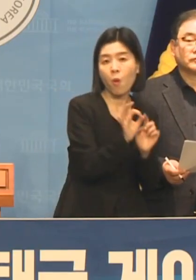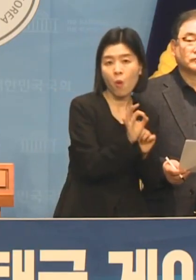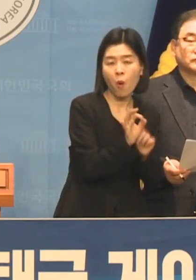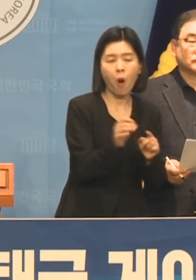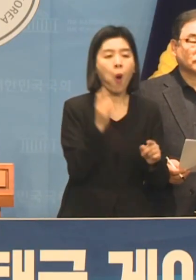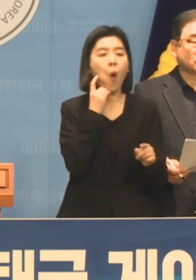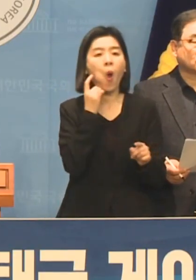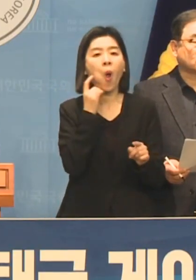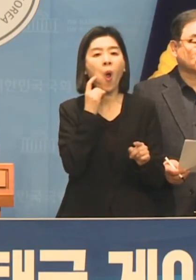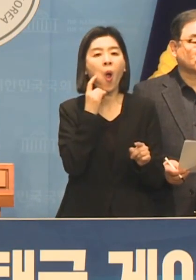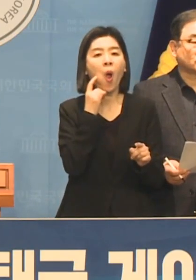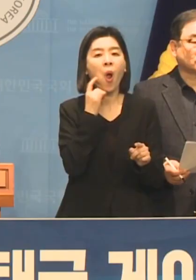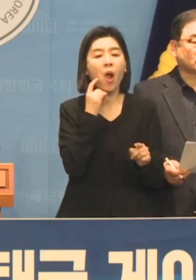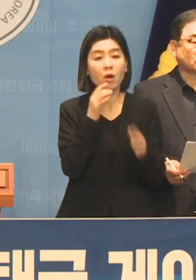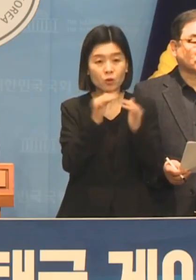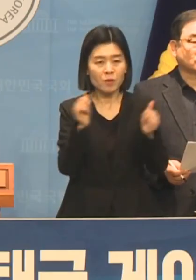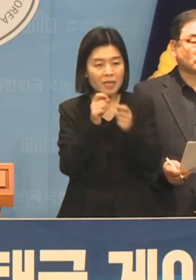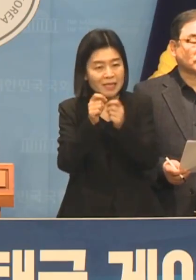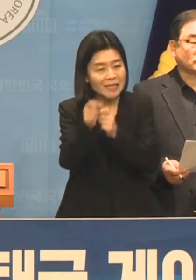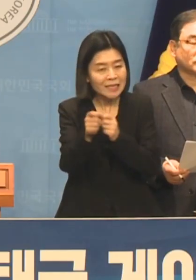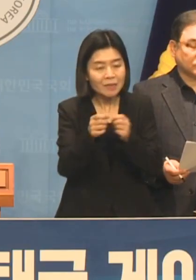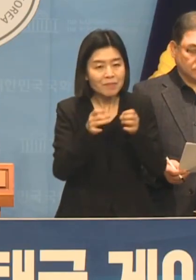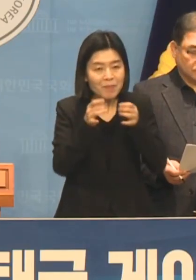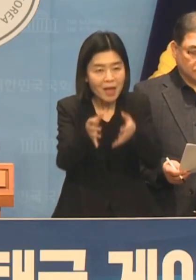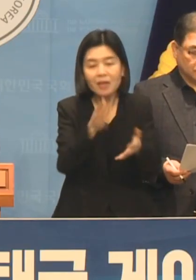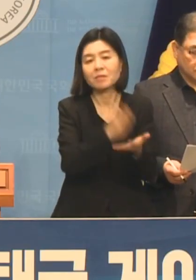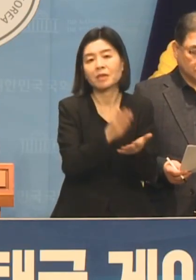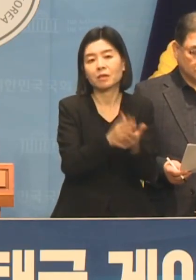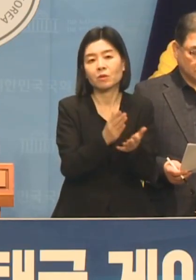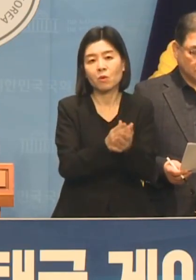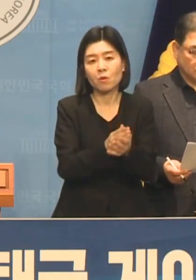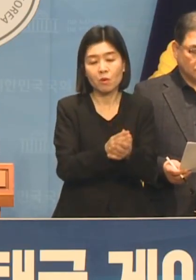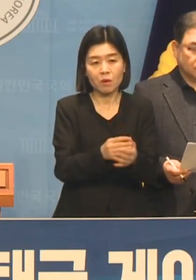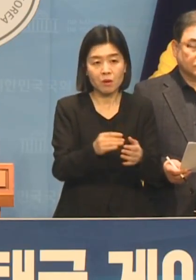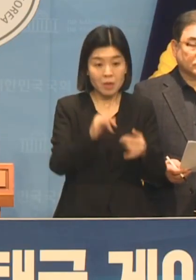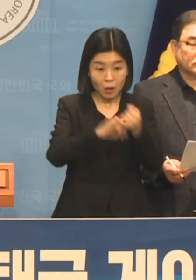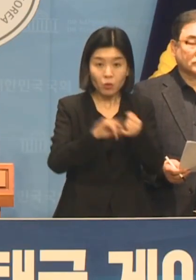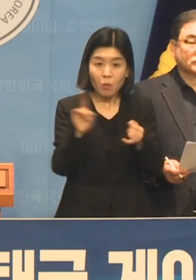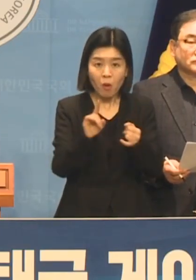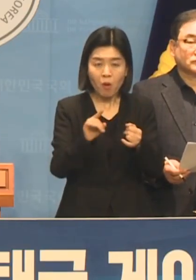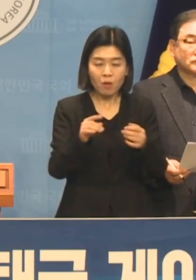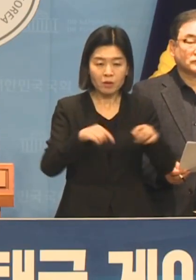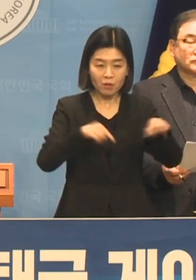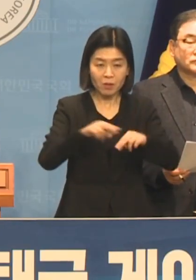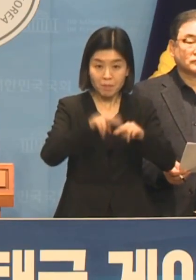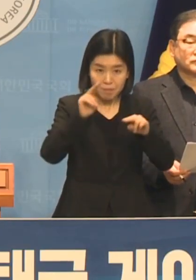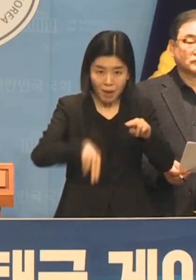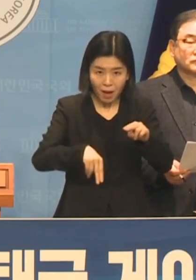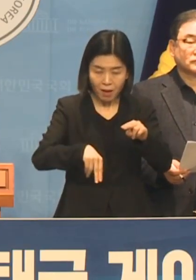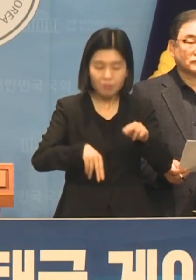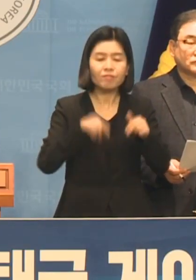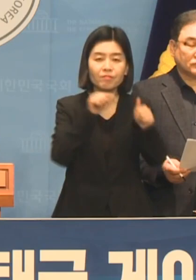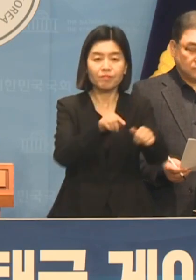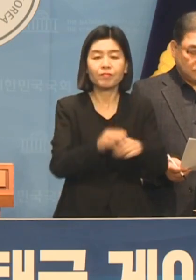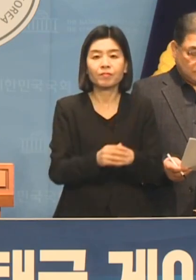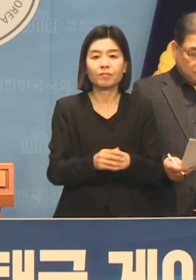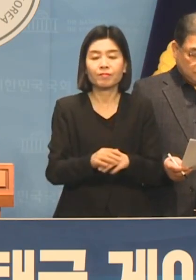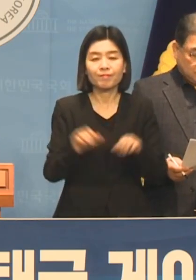우롱하지 말고 약속대로 정계를 은퇴하십시오. 안녕하십니까. 더불어민주당 명태균